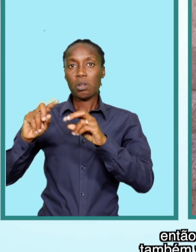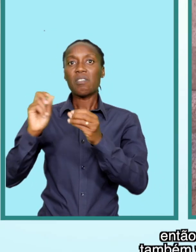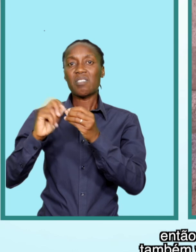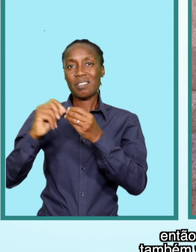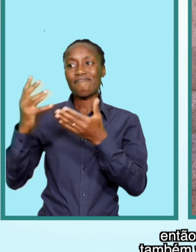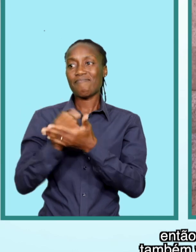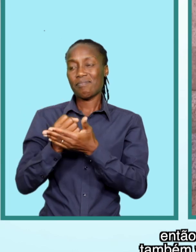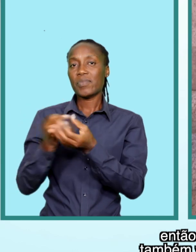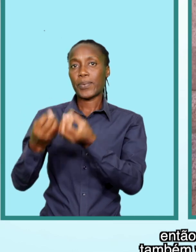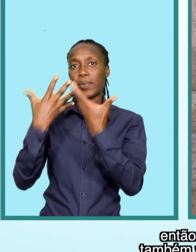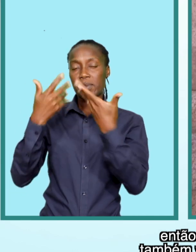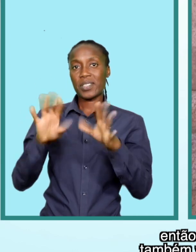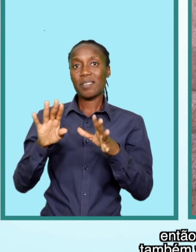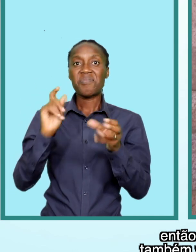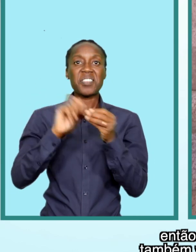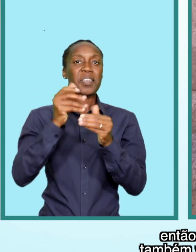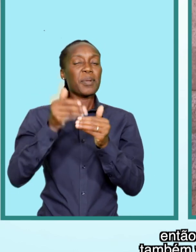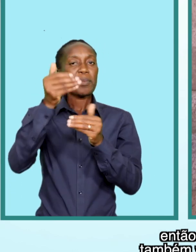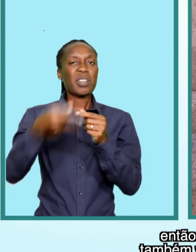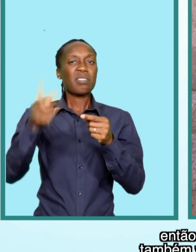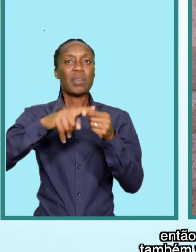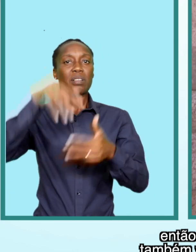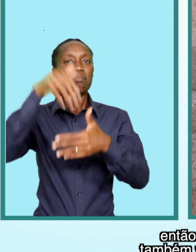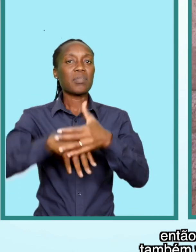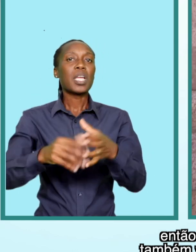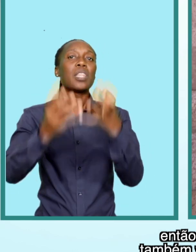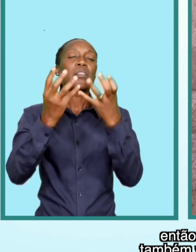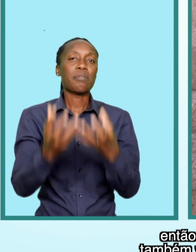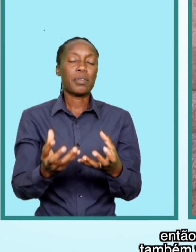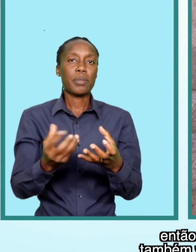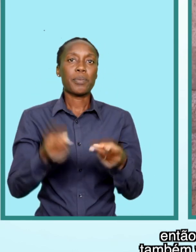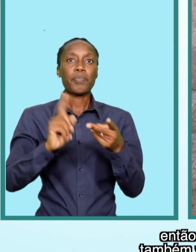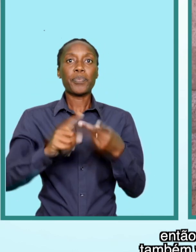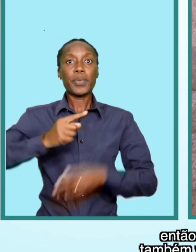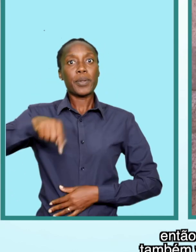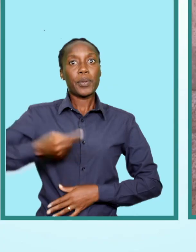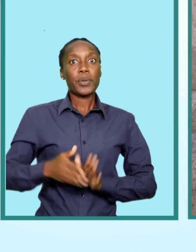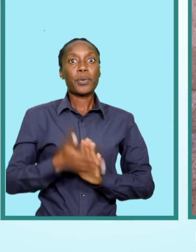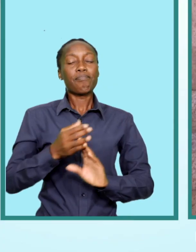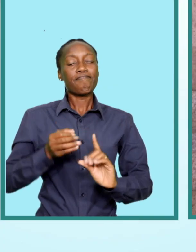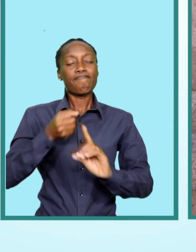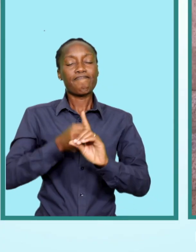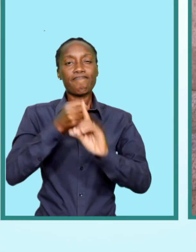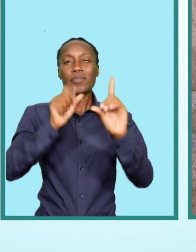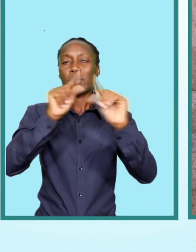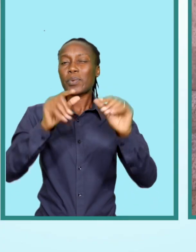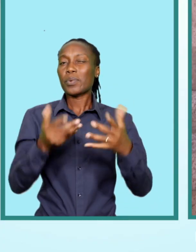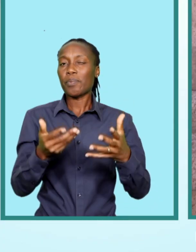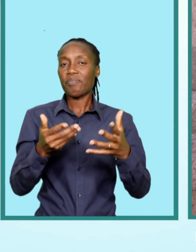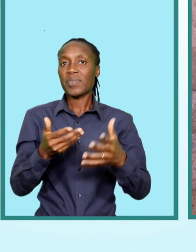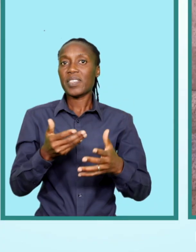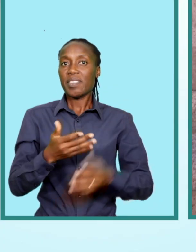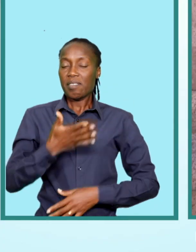Então, ao mesmo tempo que veio o diagnóstico, também veio a sentença, de que era o princípio e o fim, não havia de acontecer mais nada